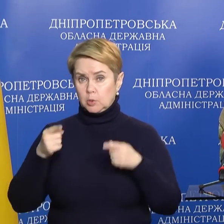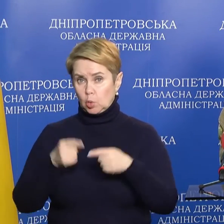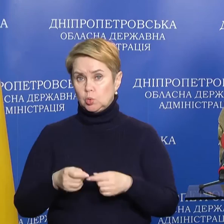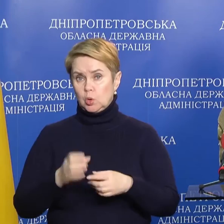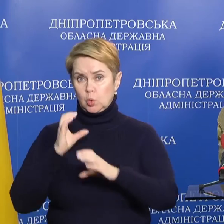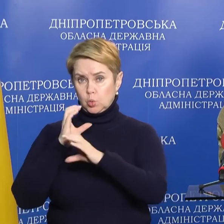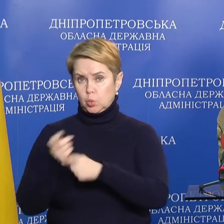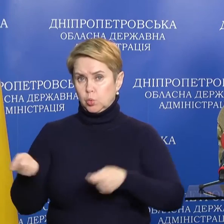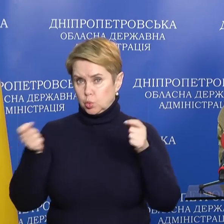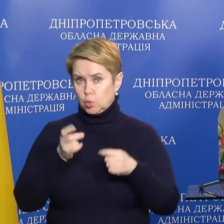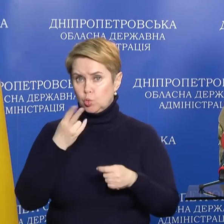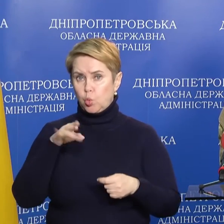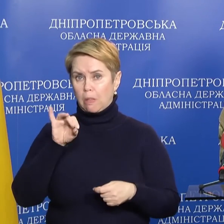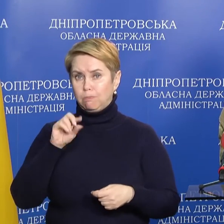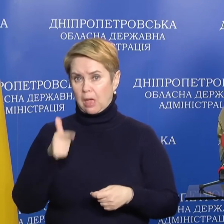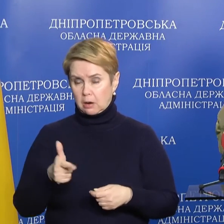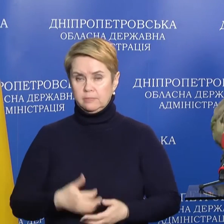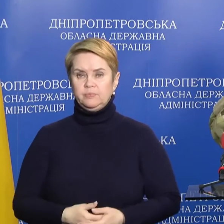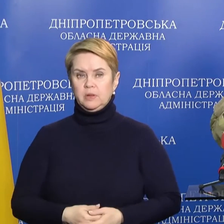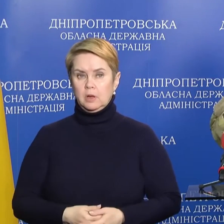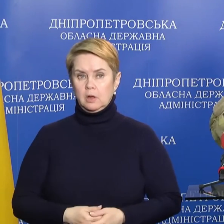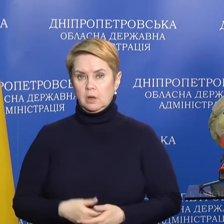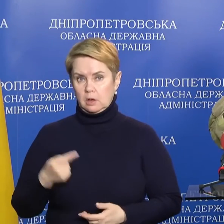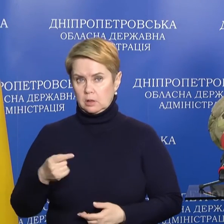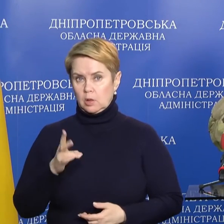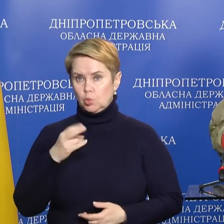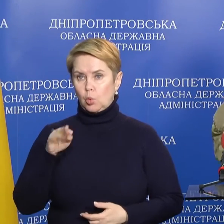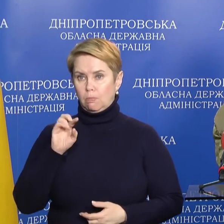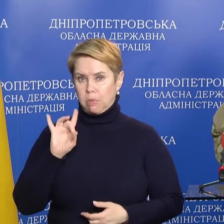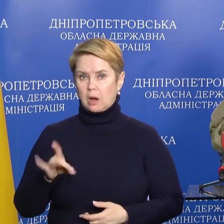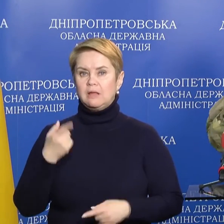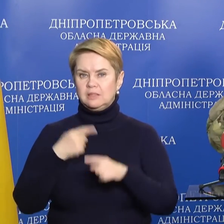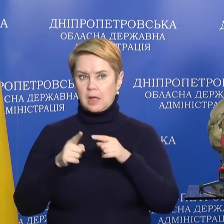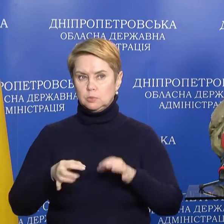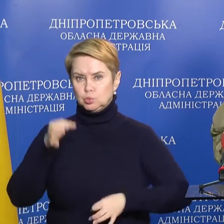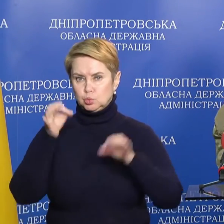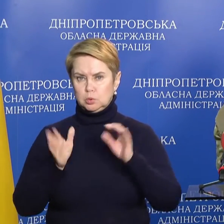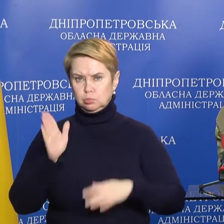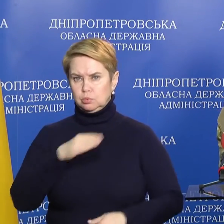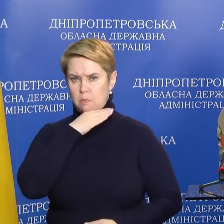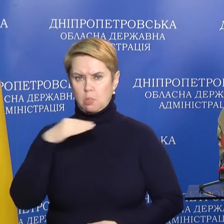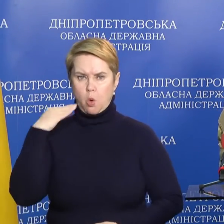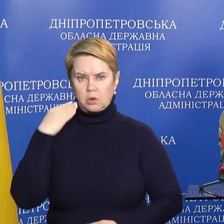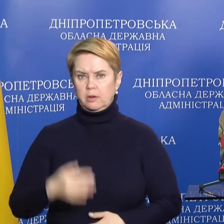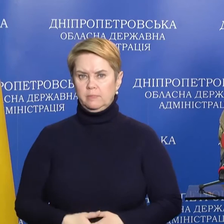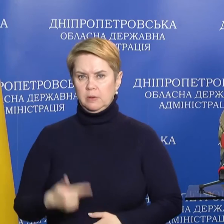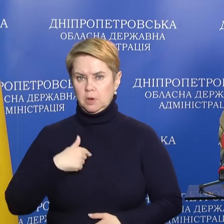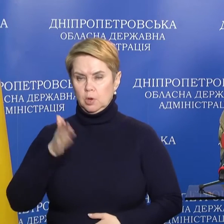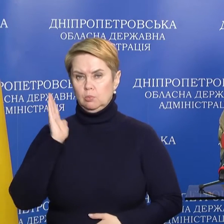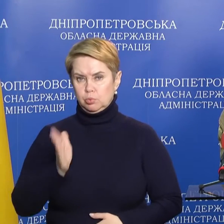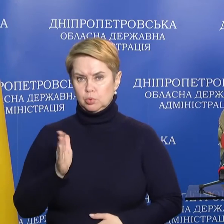из города Нюрнберг, кстати, знаково, Нюрнберг, там судить будут многих, мы